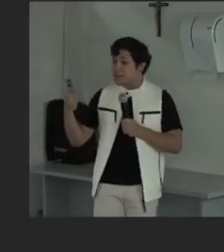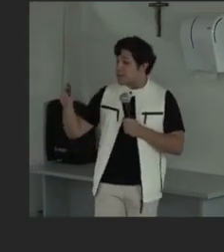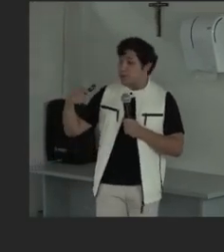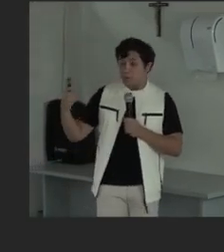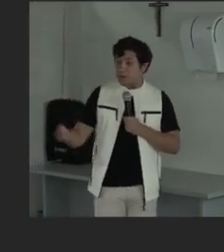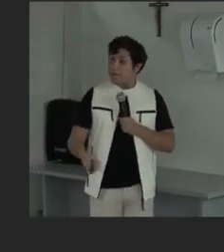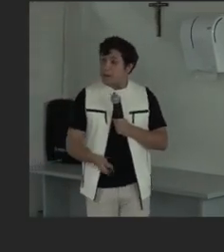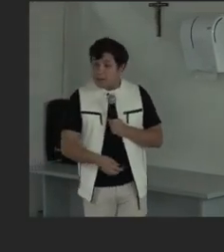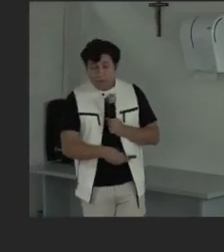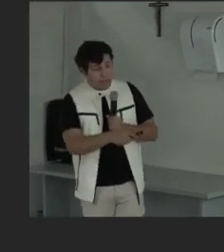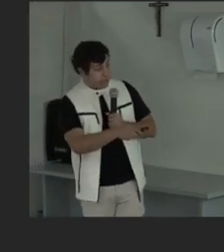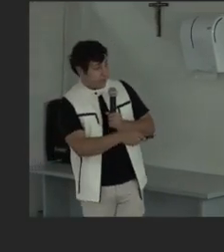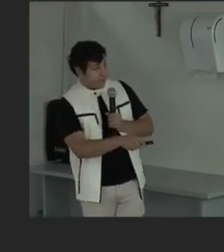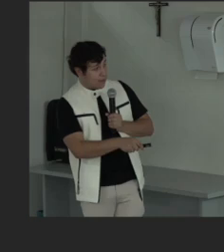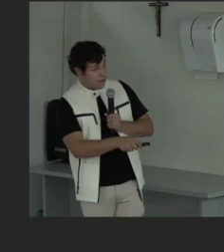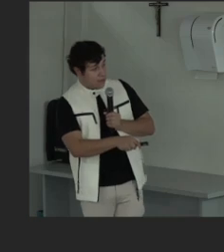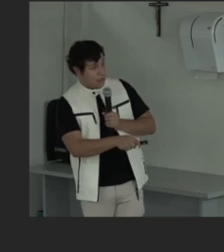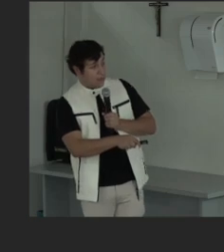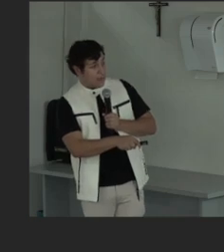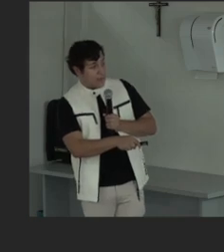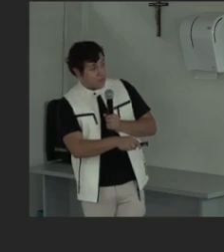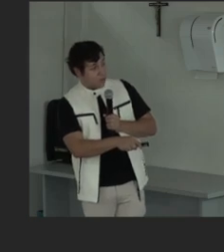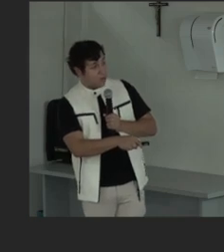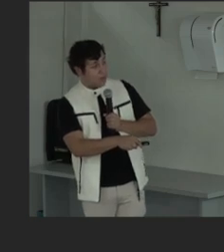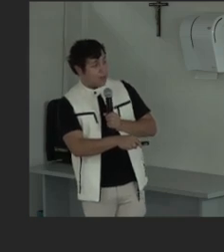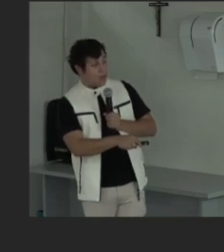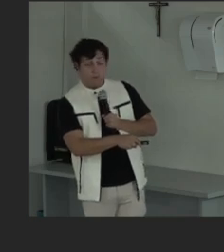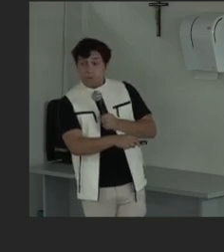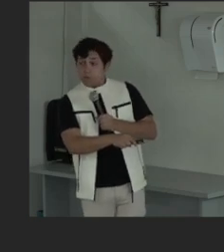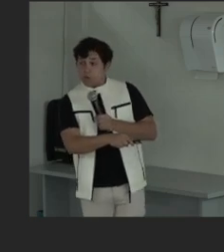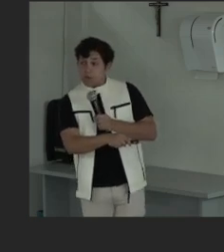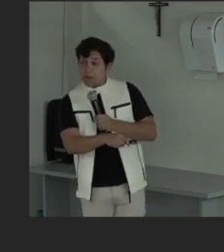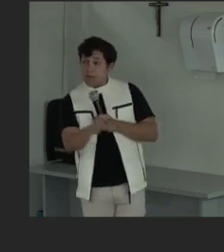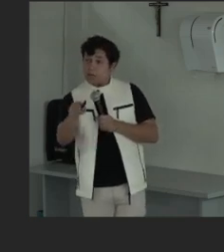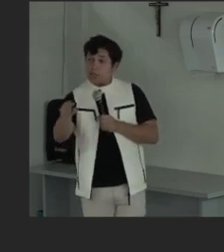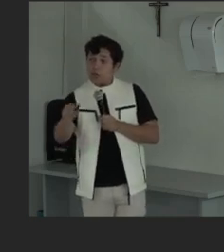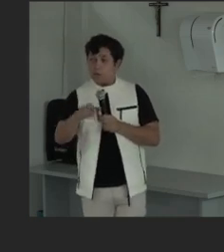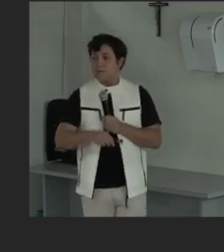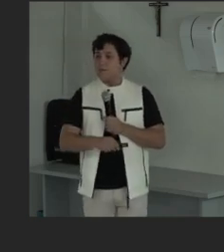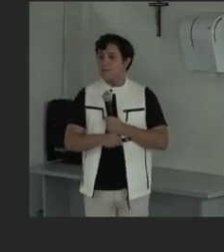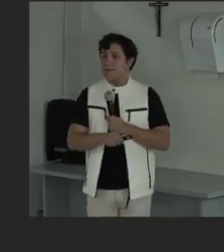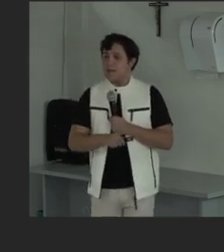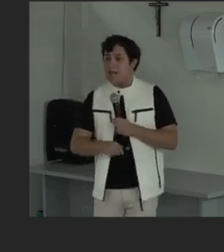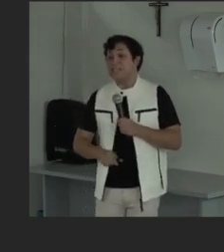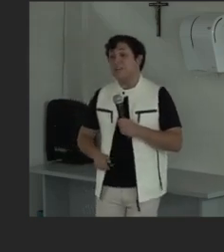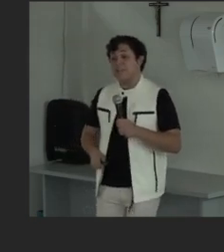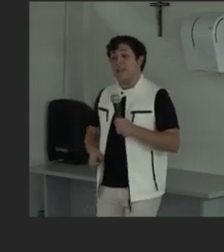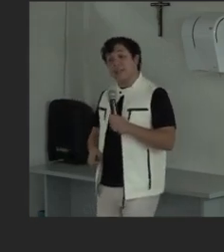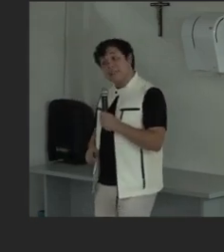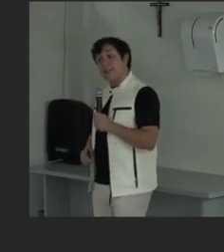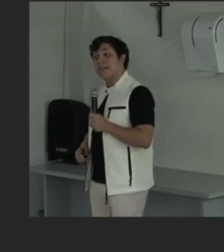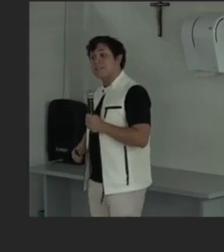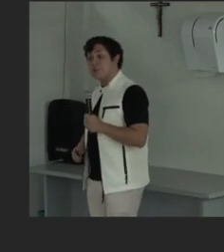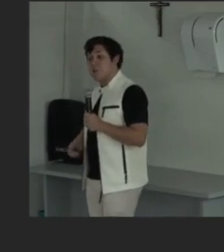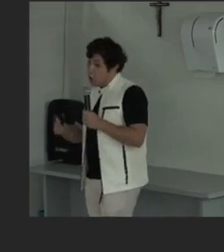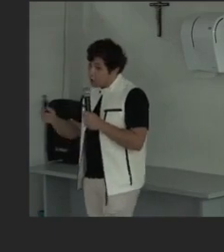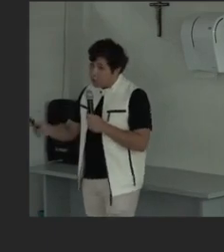pasado a Cuernavaca, se dice, mes pasado a Cuernavaca yo fútbol jugar, no. Hasta el final es la negación o la